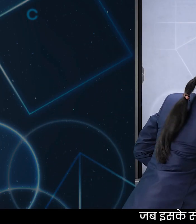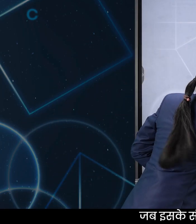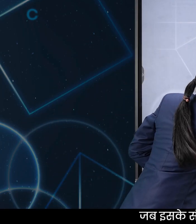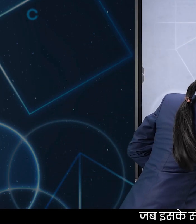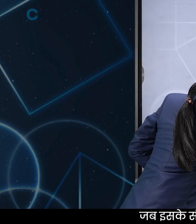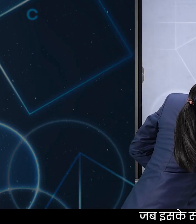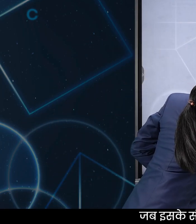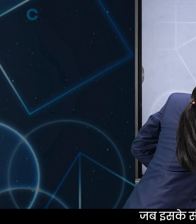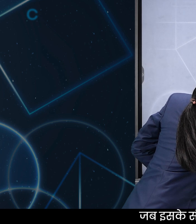हैं।